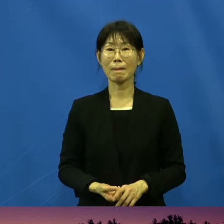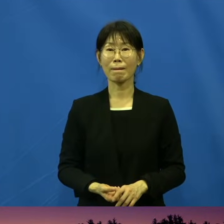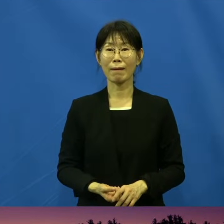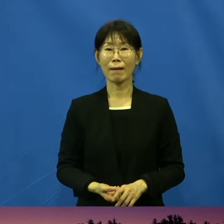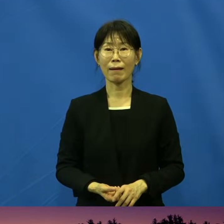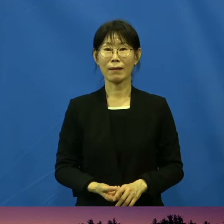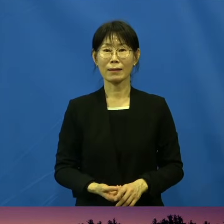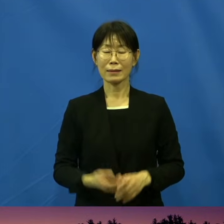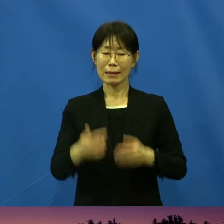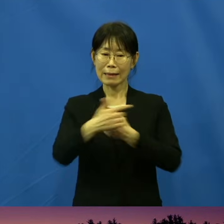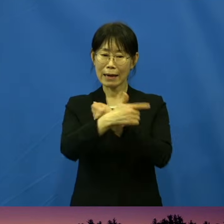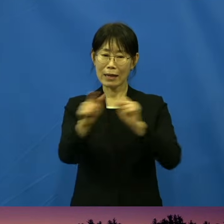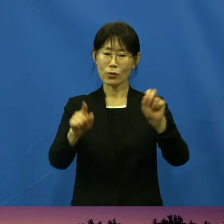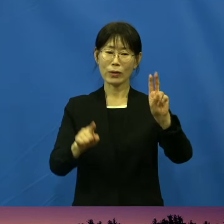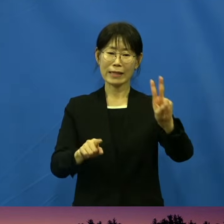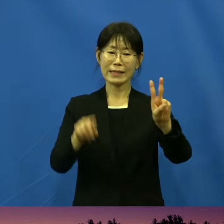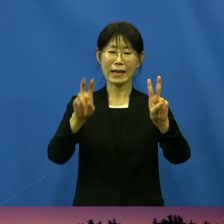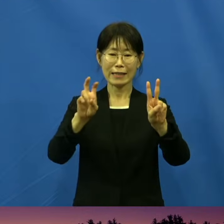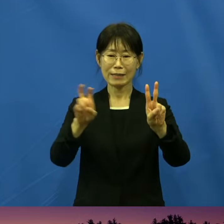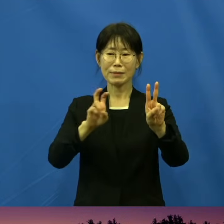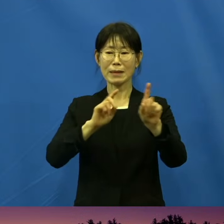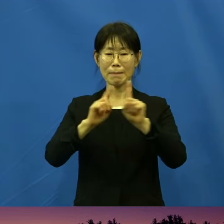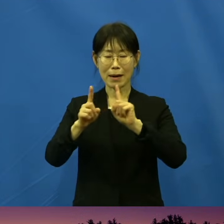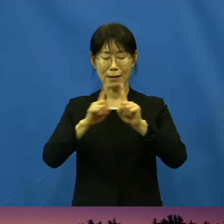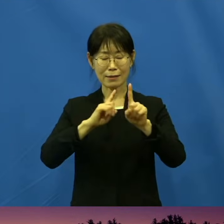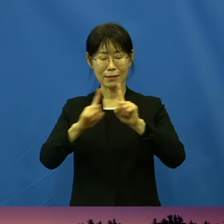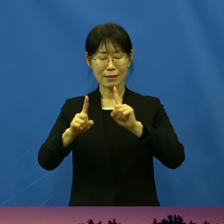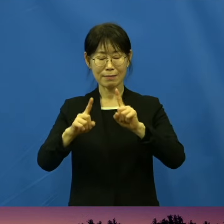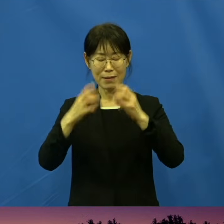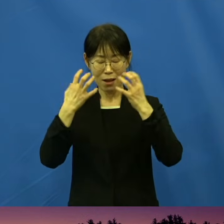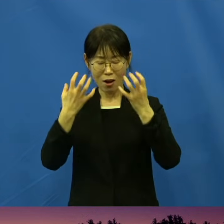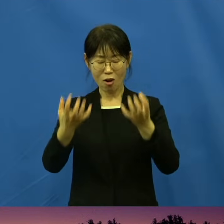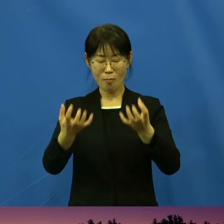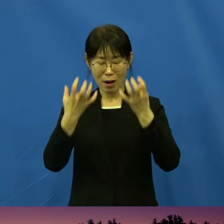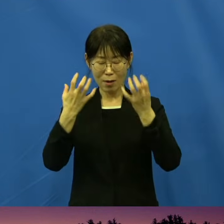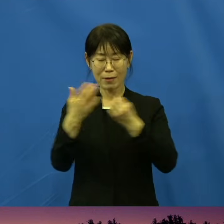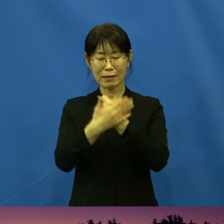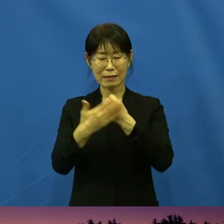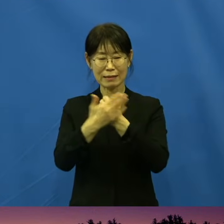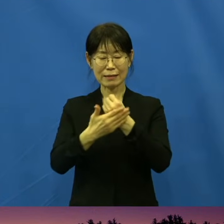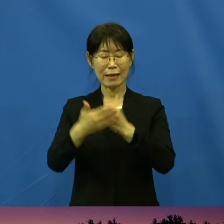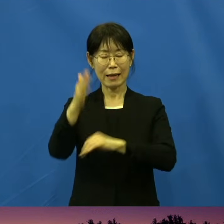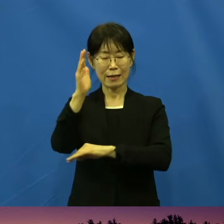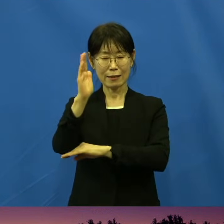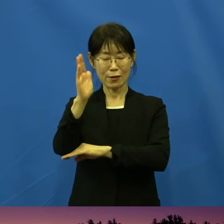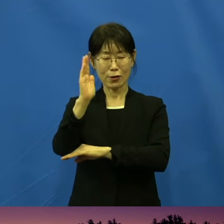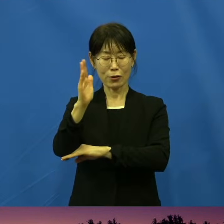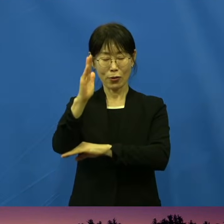여러분 이 갈라디아서 2장 20절은 엄청난 메시지가 이 안에 담겨 있어요.